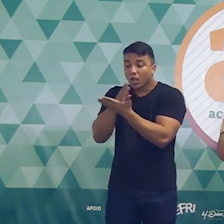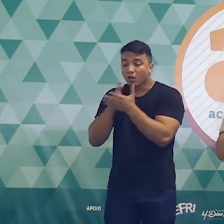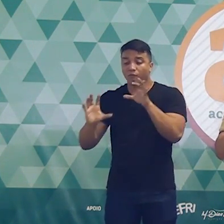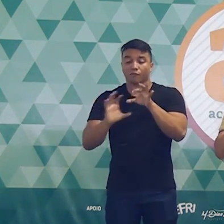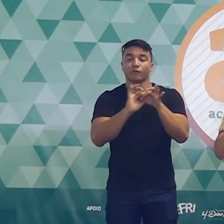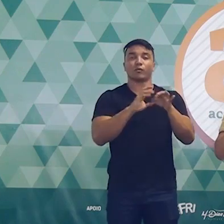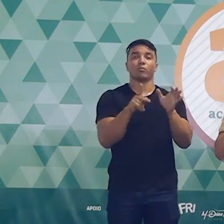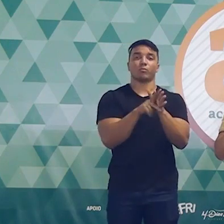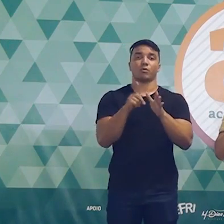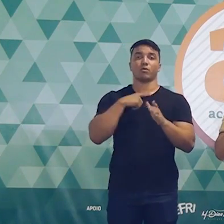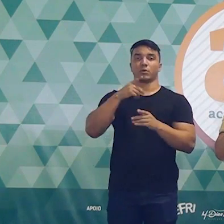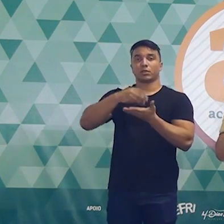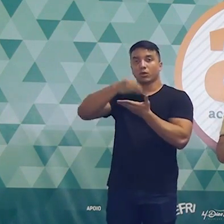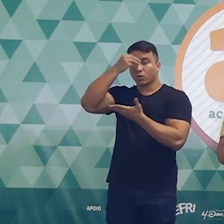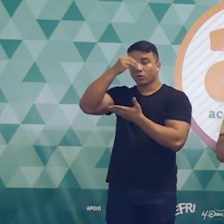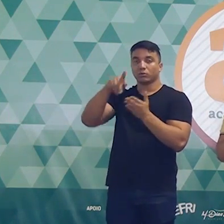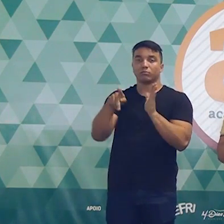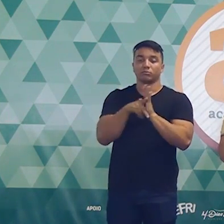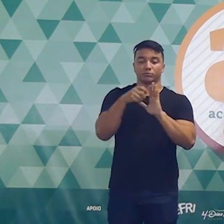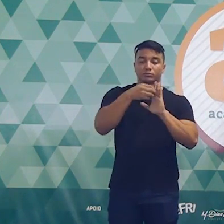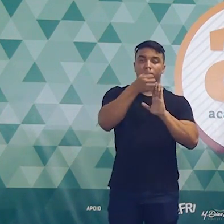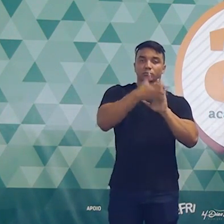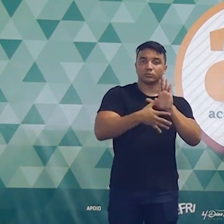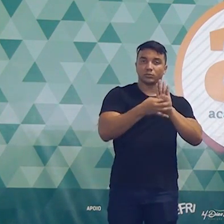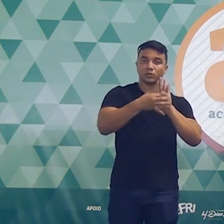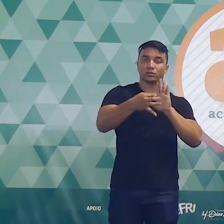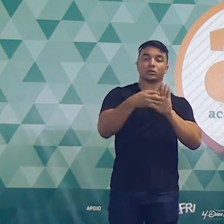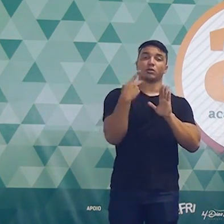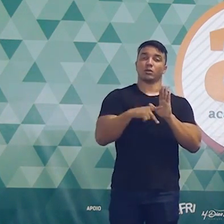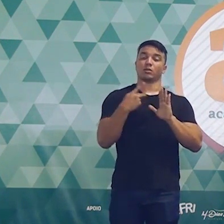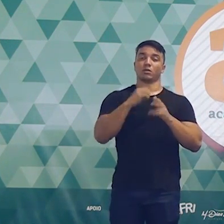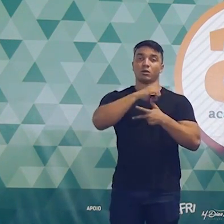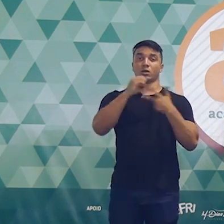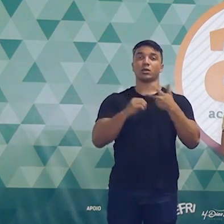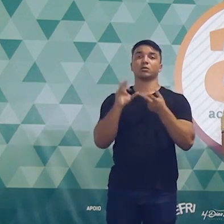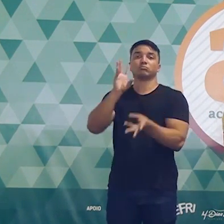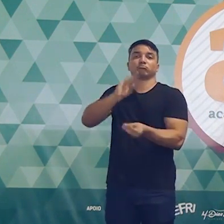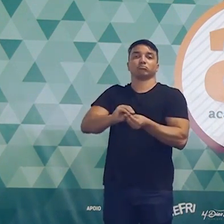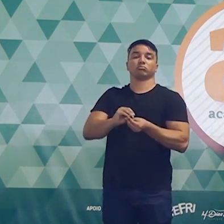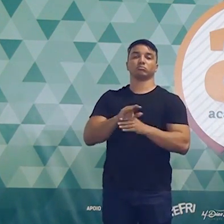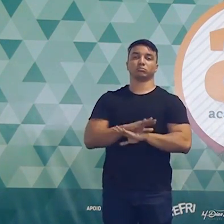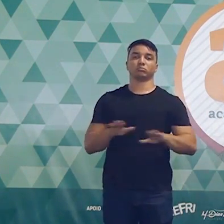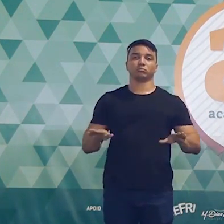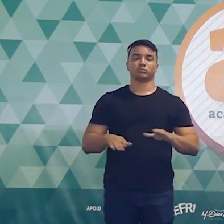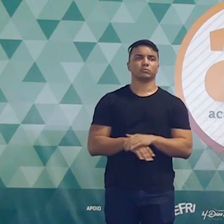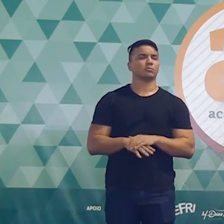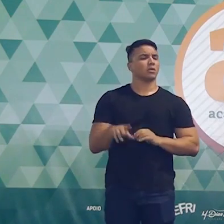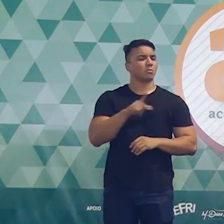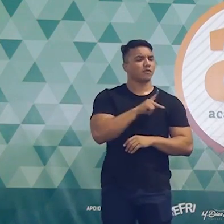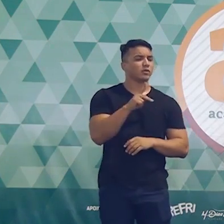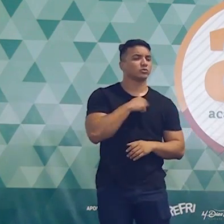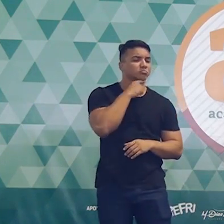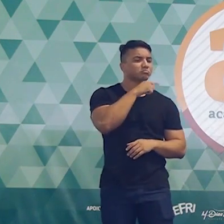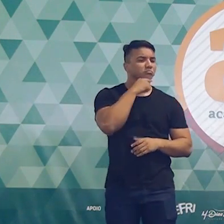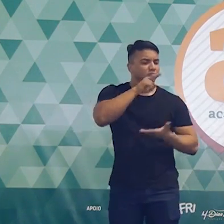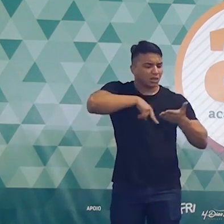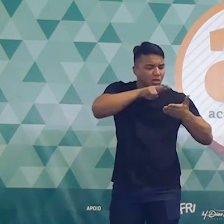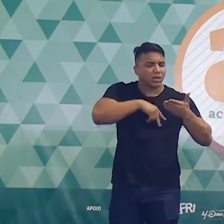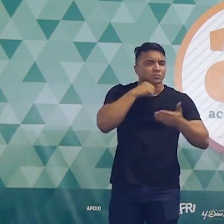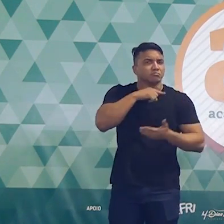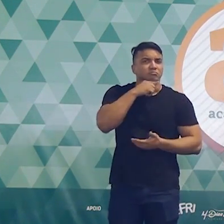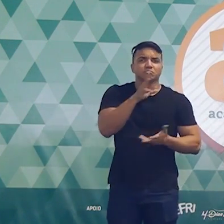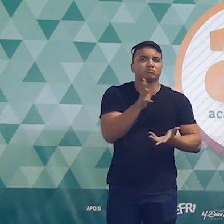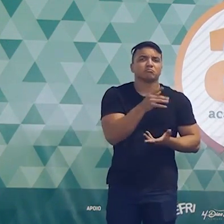nesse livro em termos de teoria dissertativa para o Enem, resumidamente é isso. Diego, eu não tive tempo de ler muita